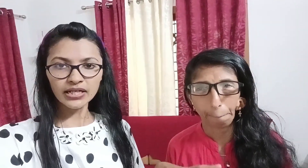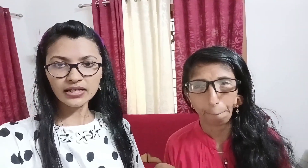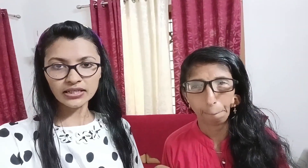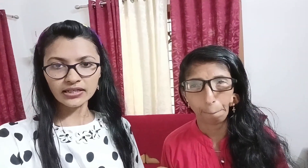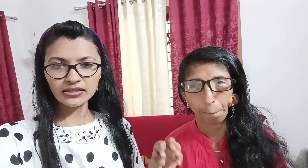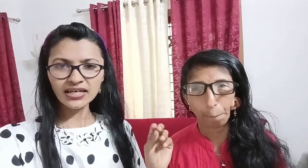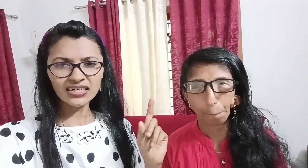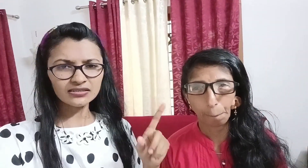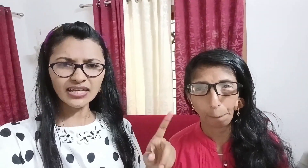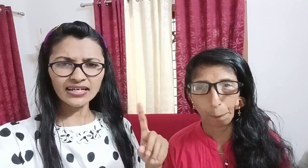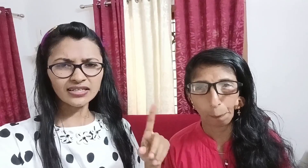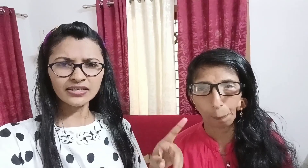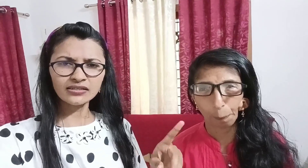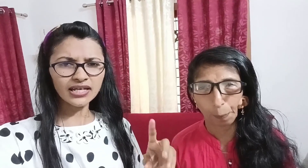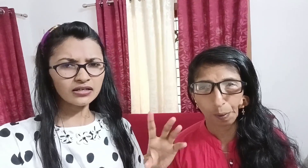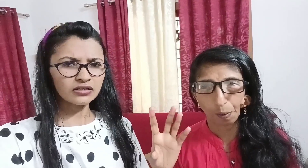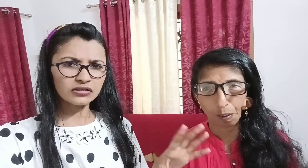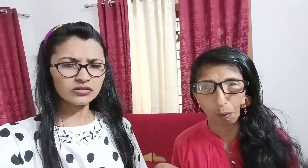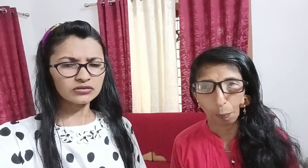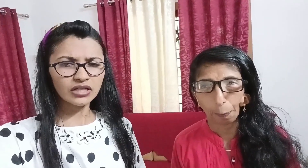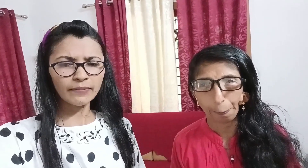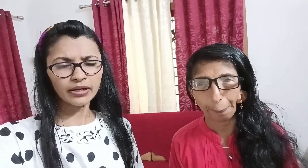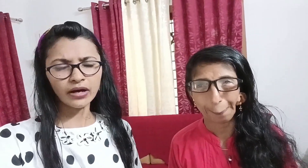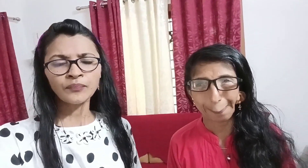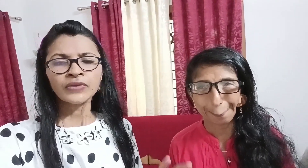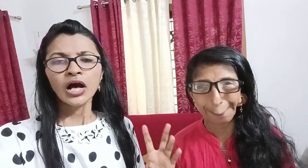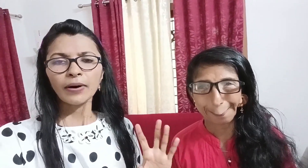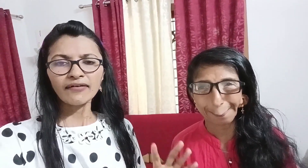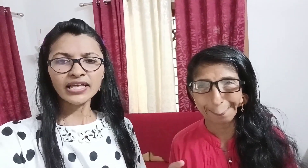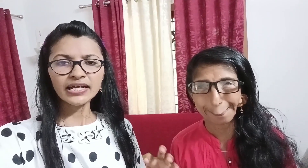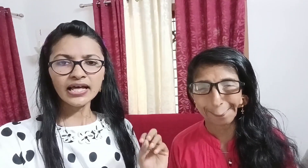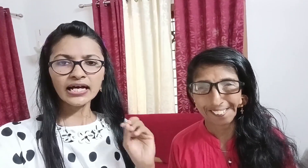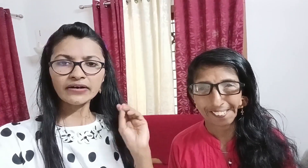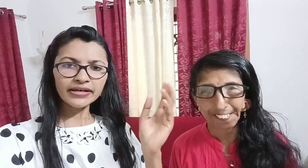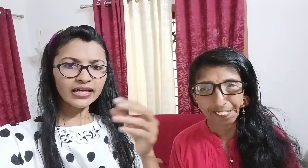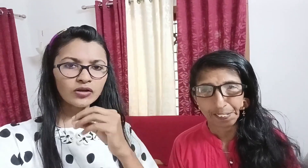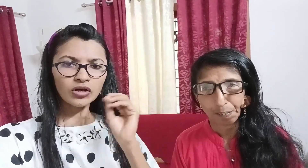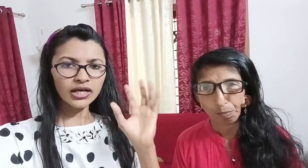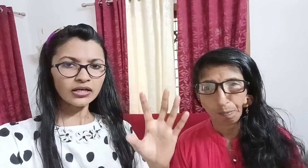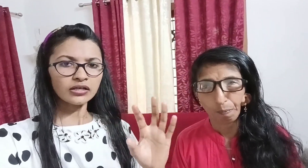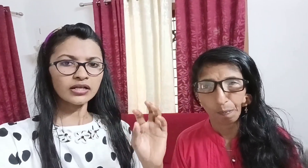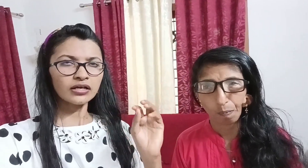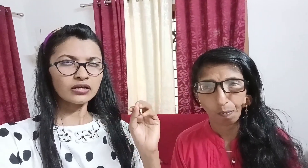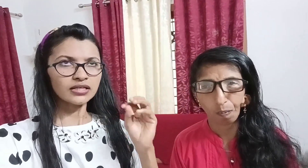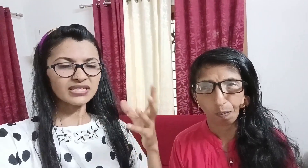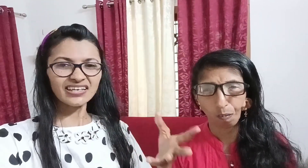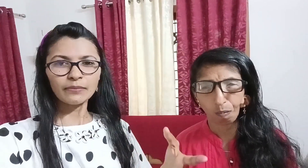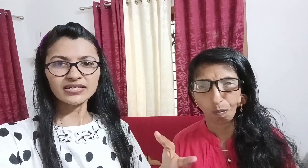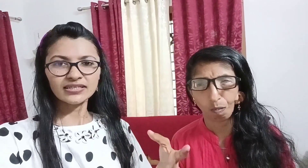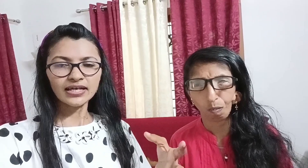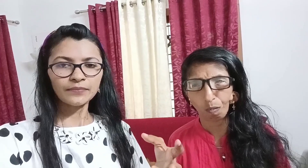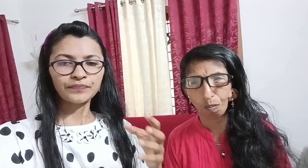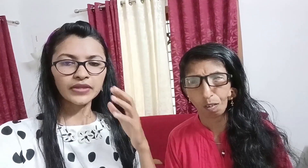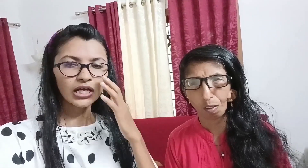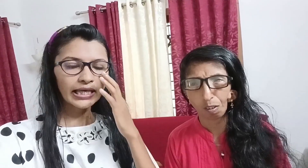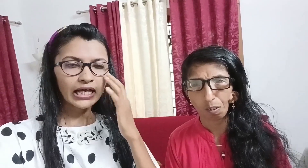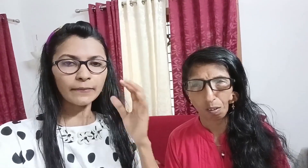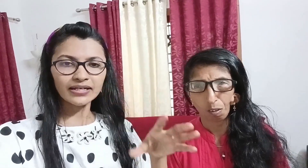സ്ഥാപനത്തിലാണ് നിൽക്കുന്ന, കാത്തലിക്കിന്റെ ഒരു സ്ഥാപനമാണ്. അപ്പൊ അവിടെ ഇങ്ങനെ അംഗവൈകല്യമുള്ള, ഇങ്ങനെ സംസാരിക്കാൻ പറ്റാത്ത, കേൾക്കാൻ പറ്റാത്ത,